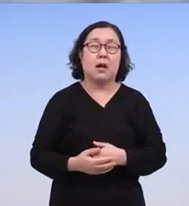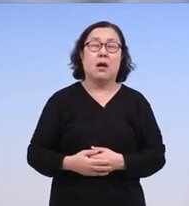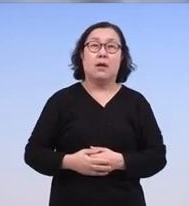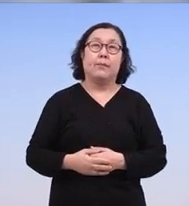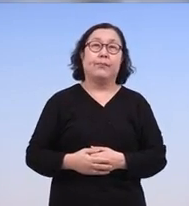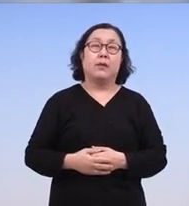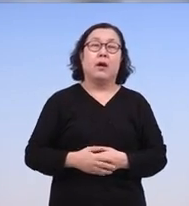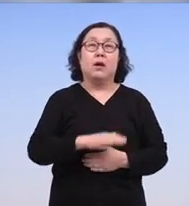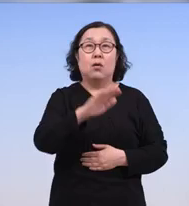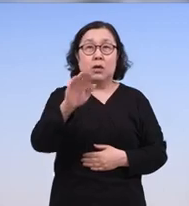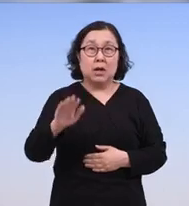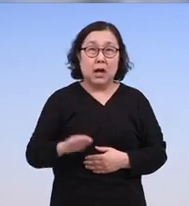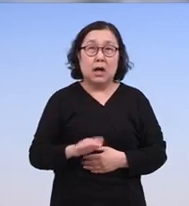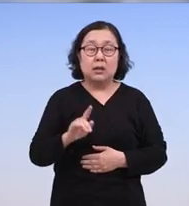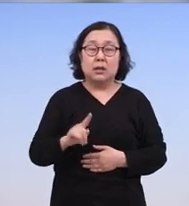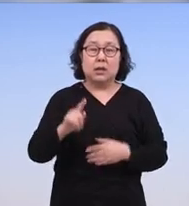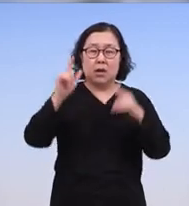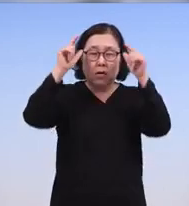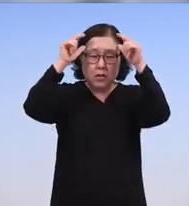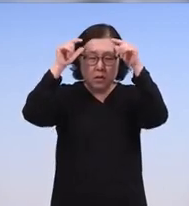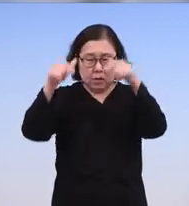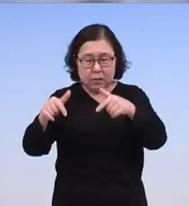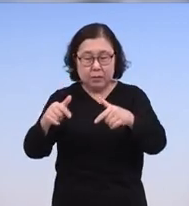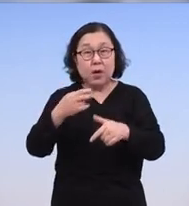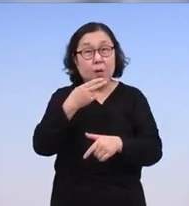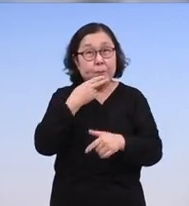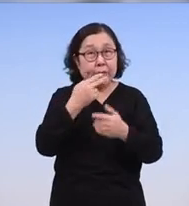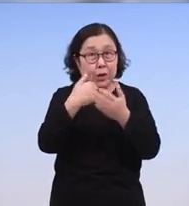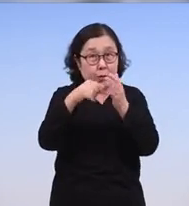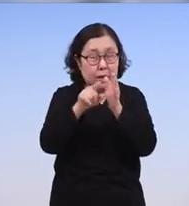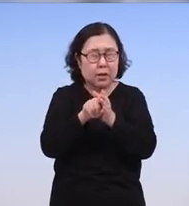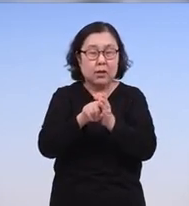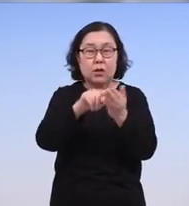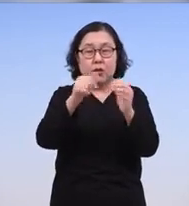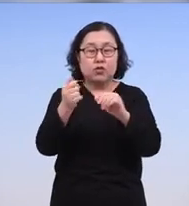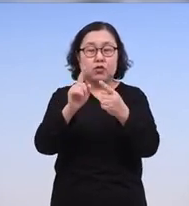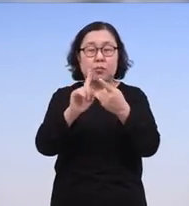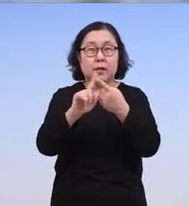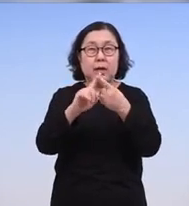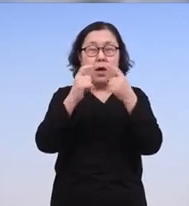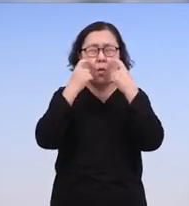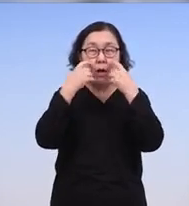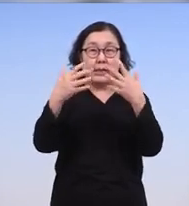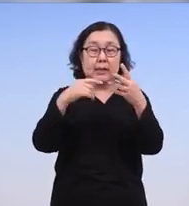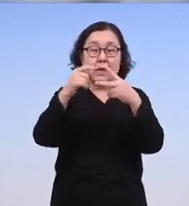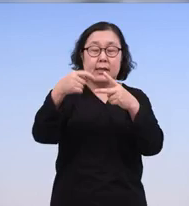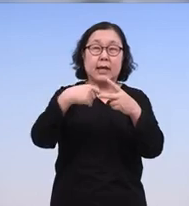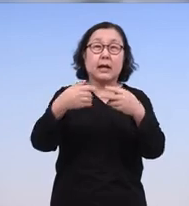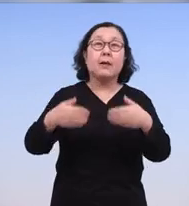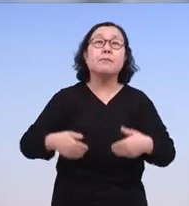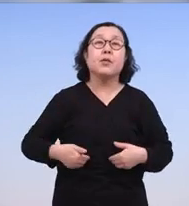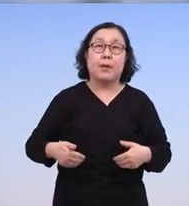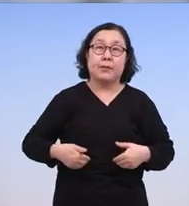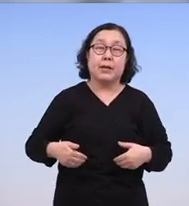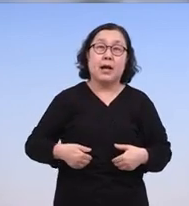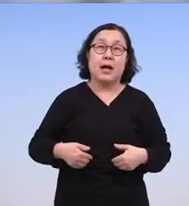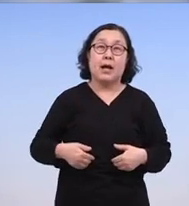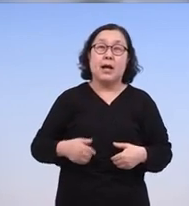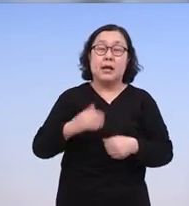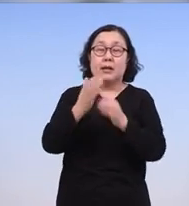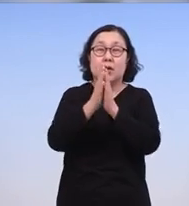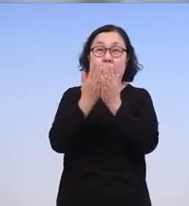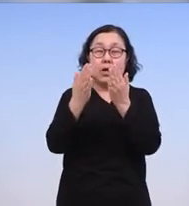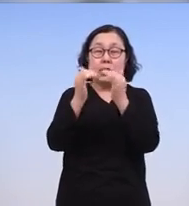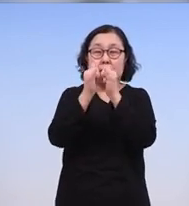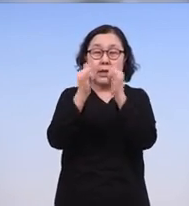우리가 이런 어리석음에 빠지지 않기 위해서는 이 죽음에 대한 정확한 이해가 필요한데요. 성경은 이